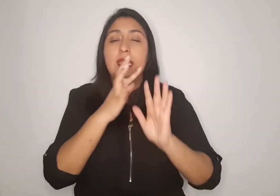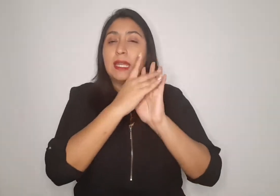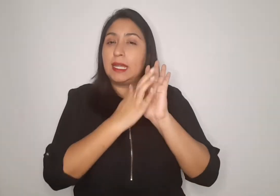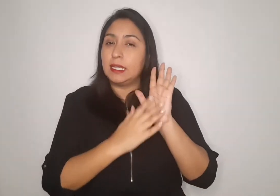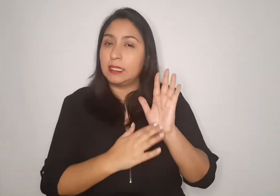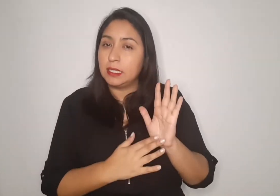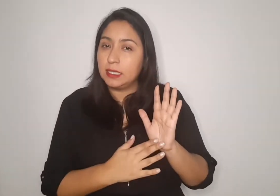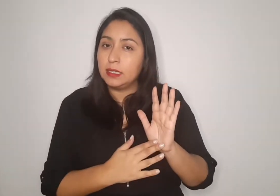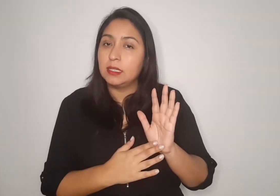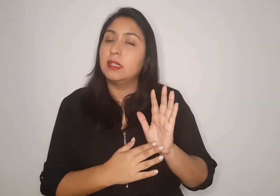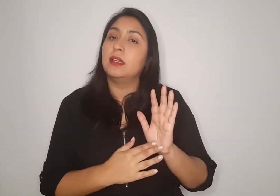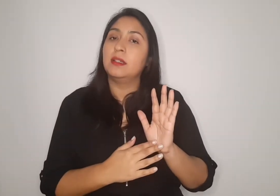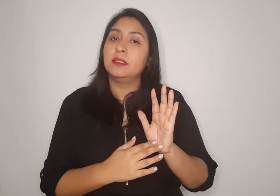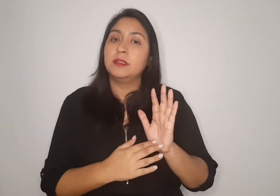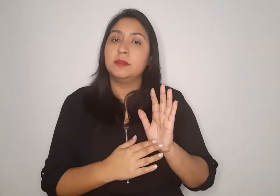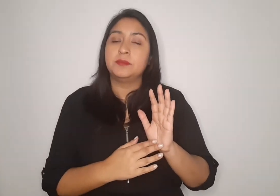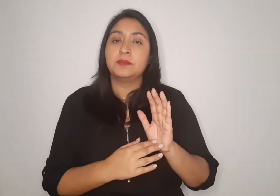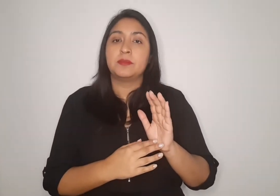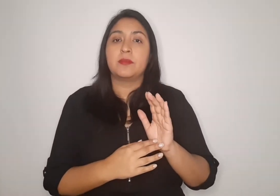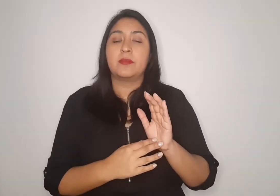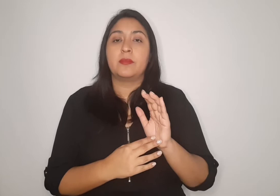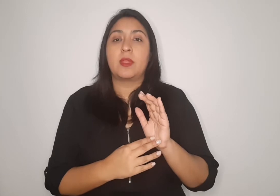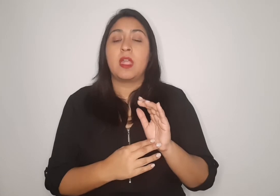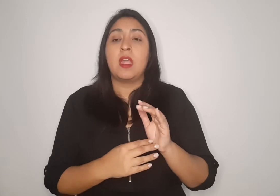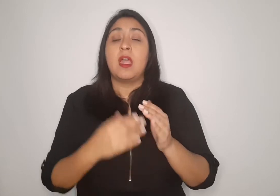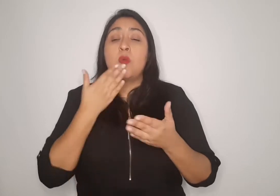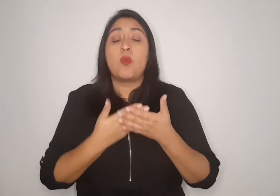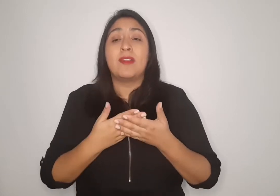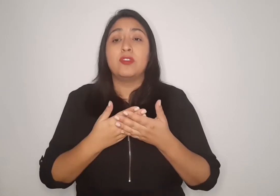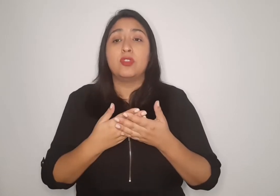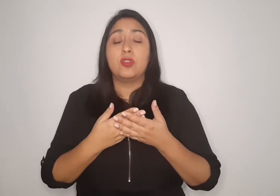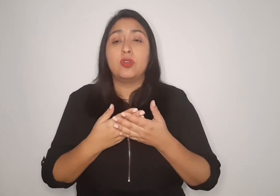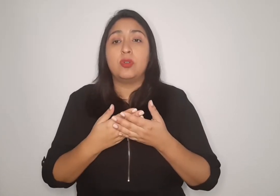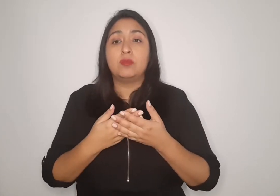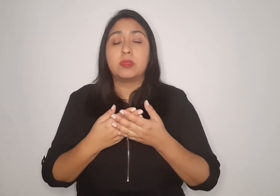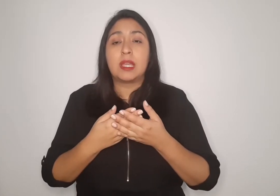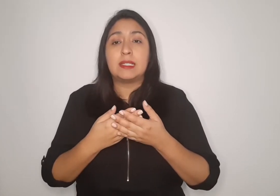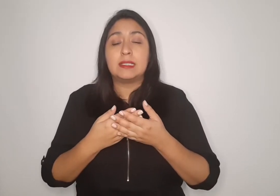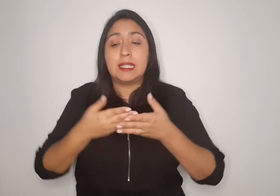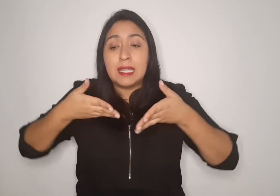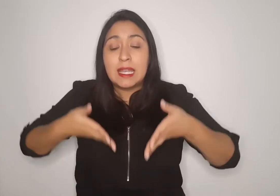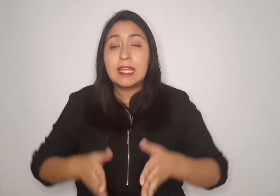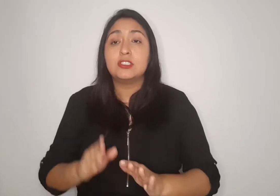Una vez que se hizo el MAVI, que eso fue ya en el